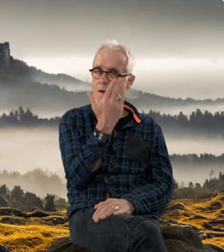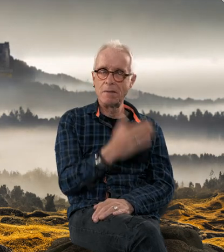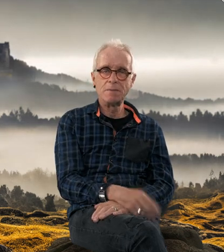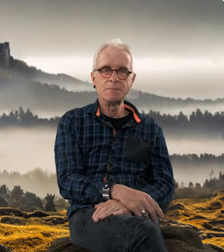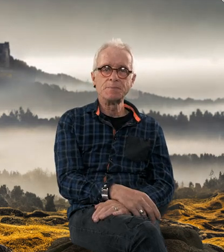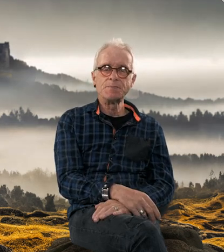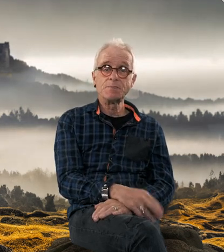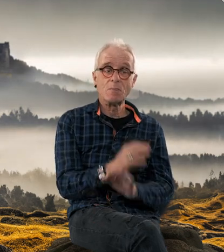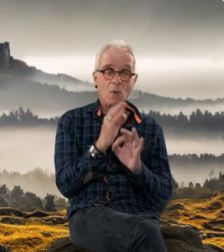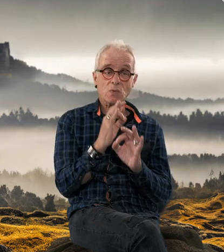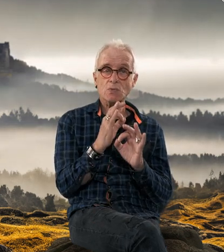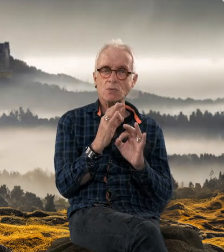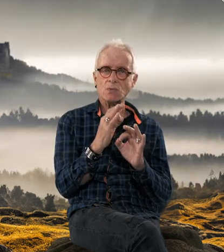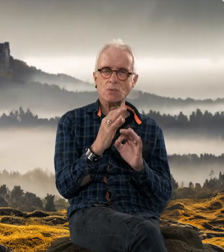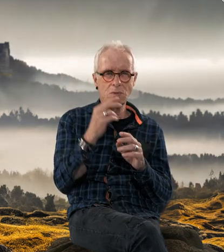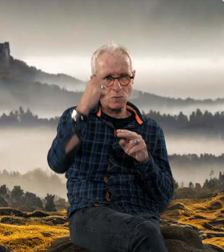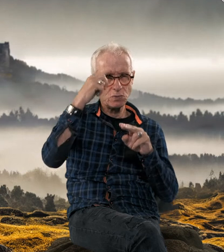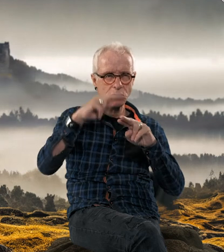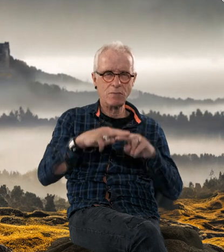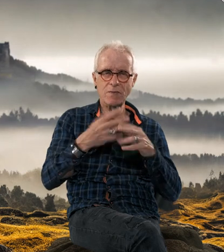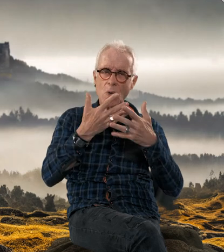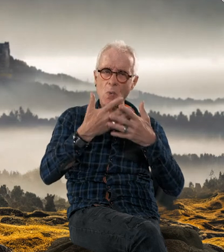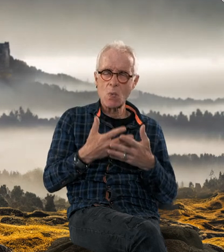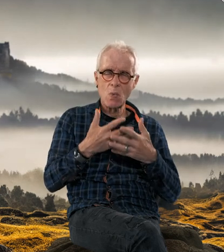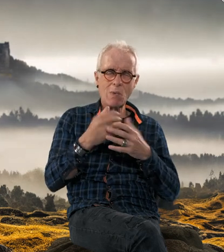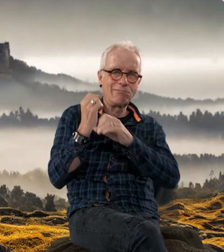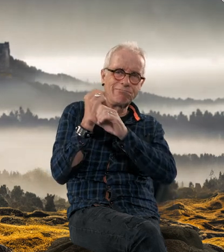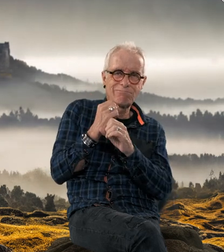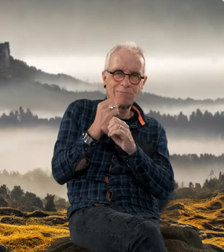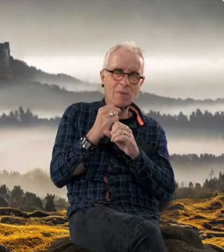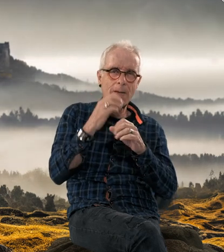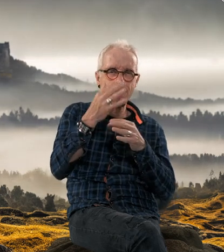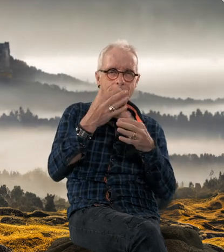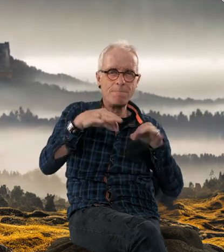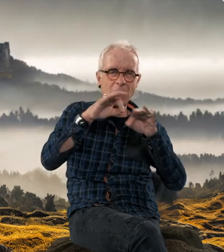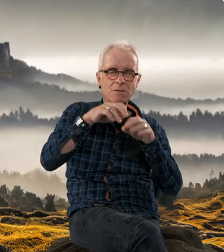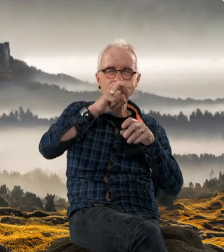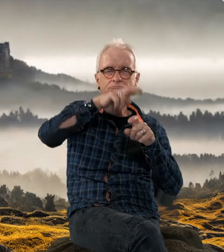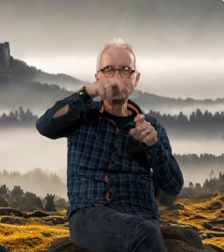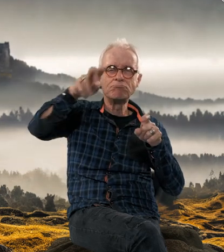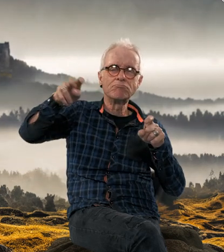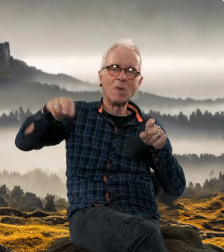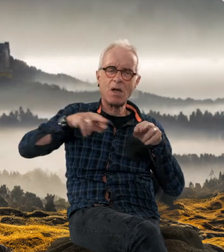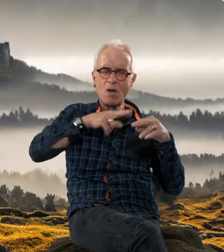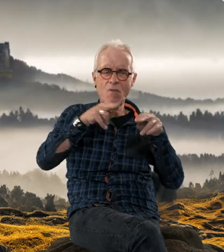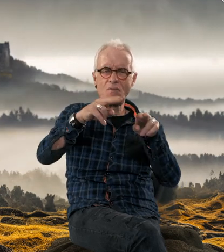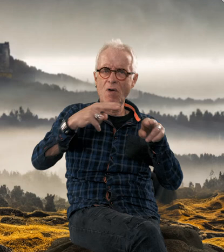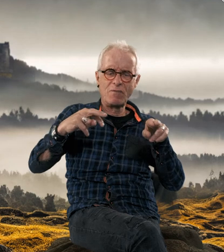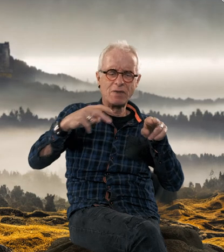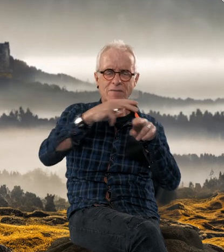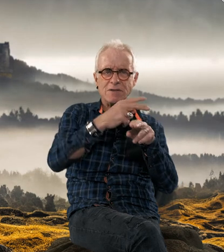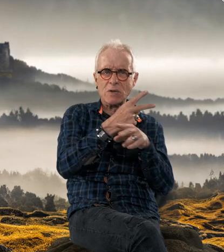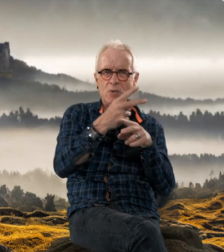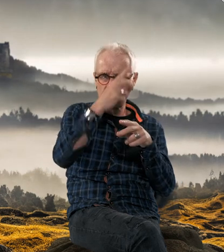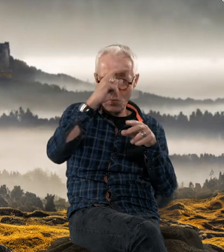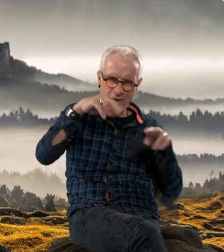Ainsi, portant le poids de son souvenir, il parcourut beaucoup de pays et il arriva près d'un fleuve dont la traversée était dangereuse à cause